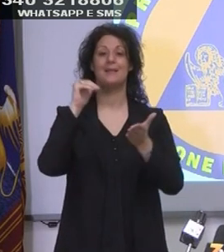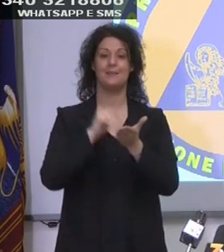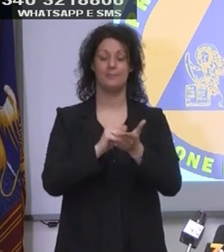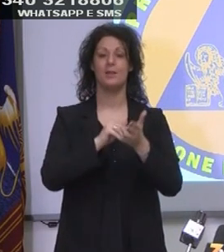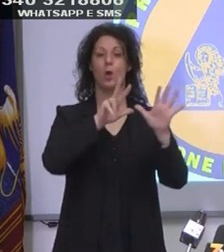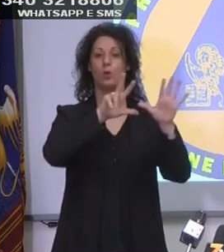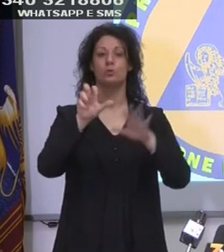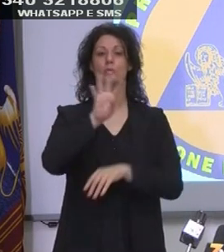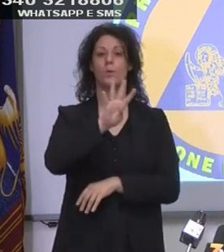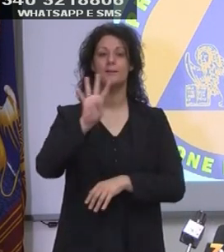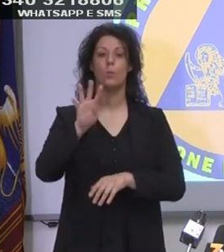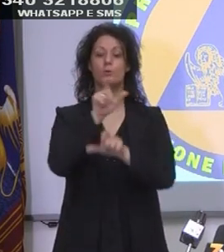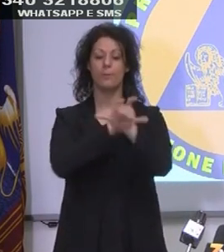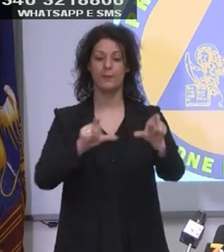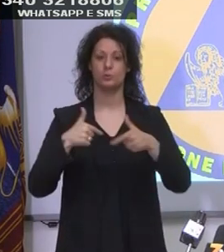37.844 donatori,